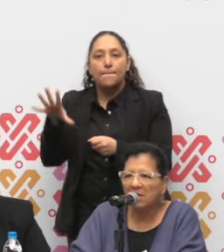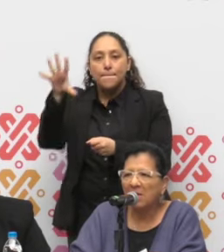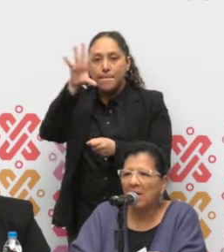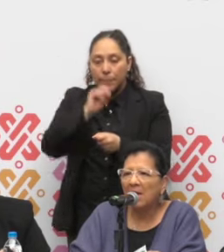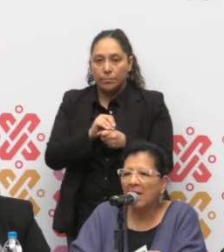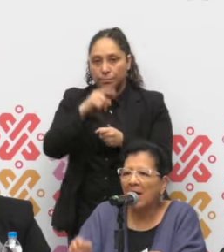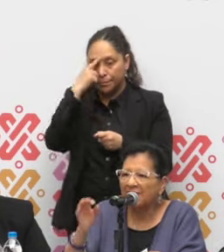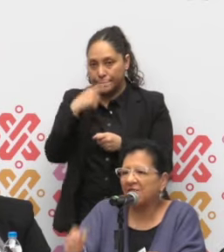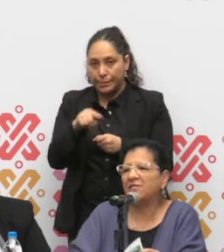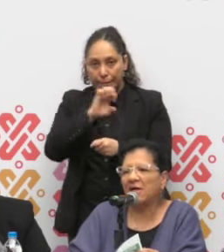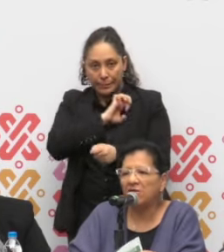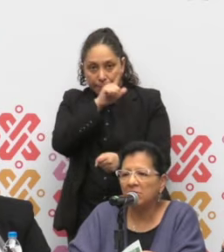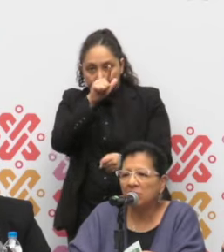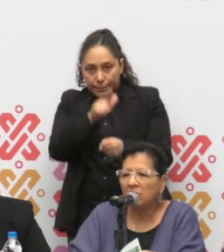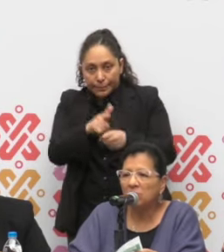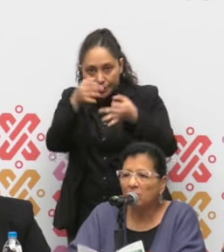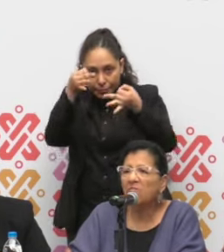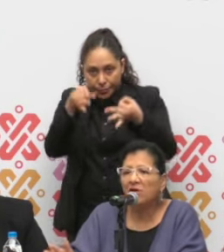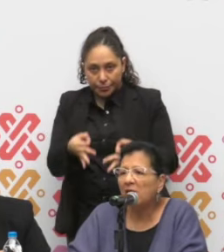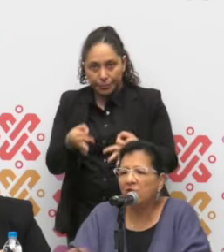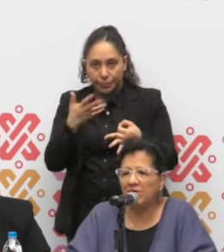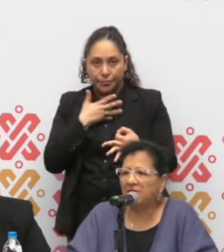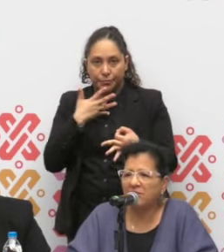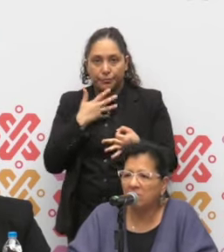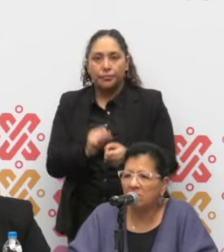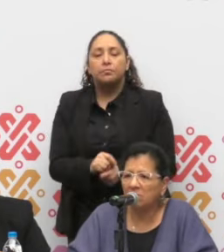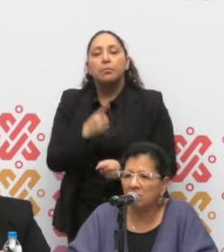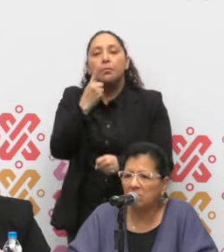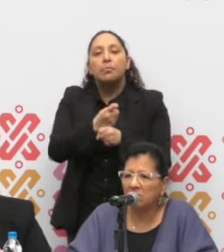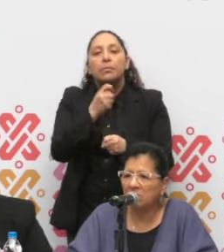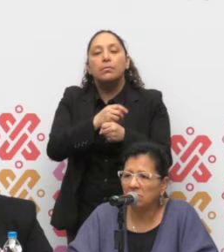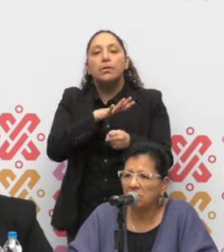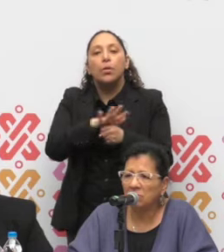particularmente acertada. Lo primero, la violencia.